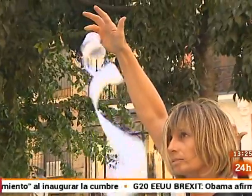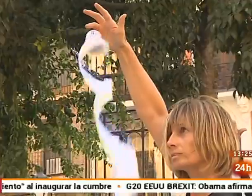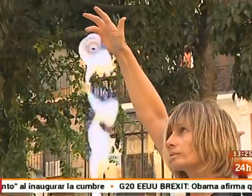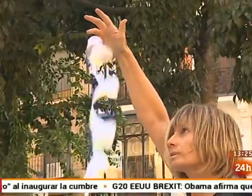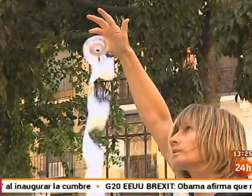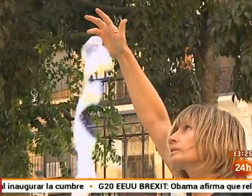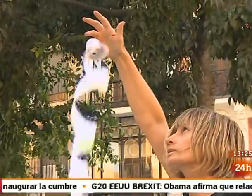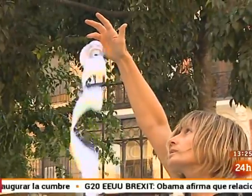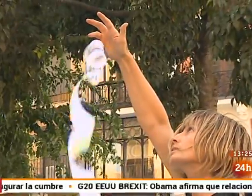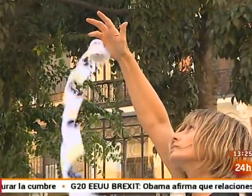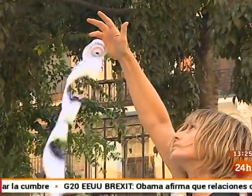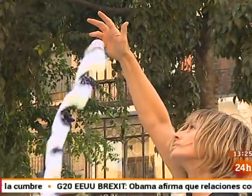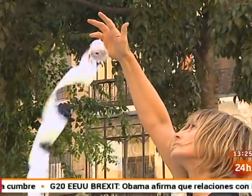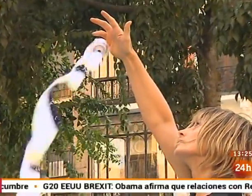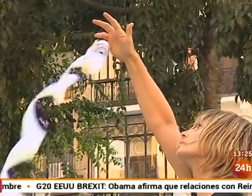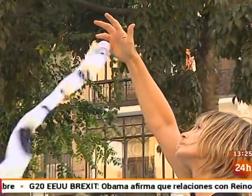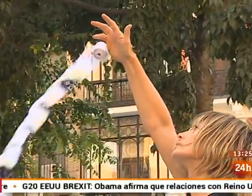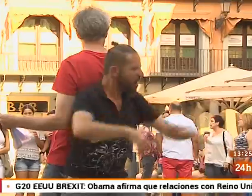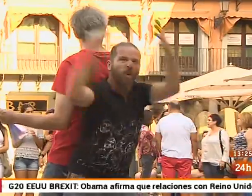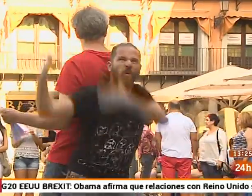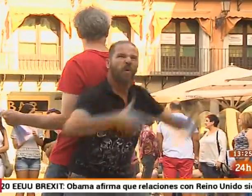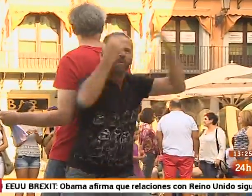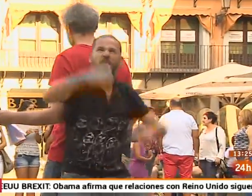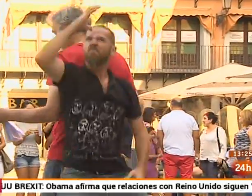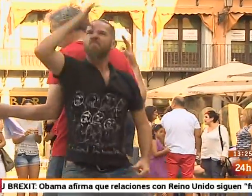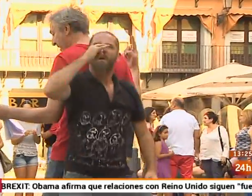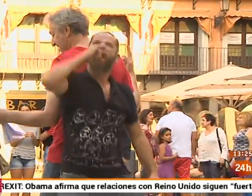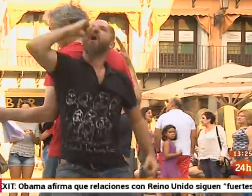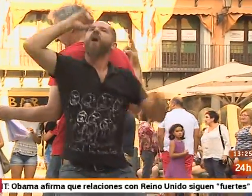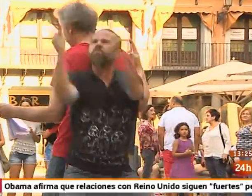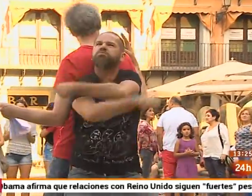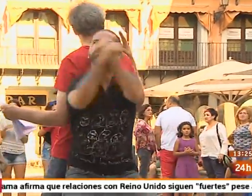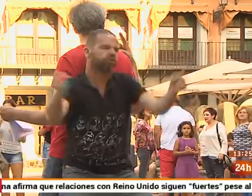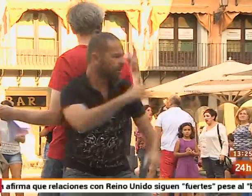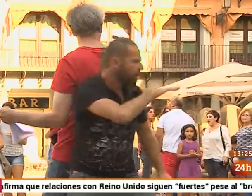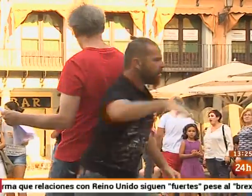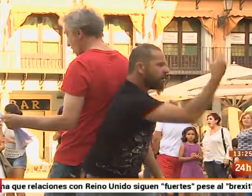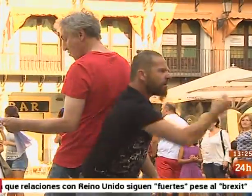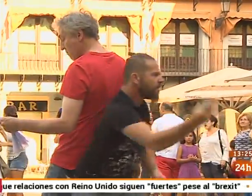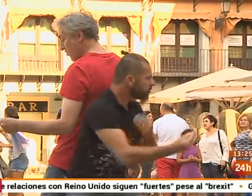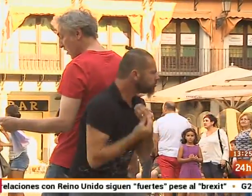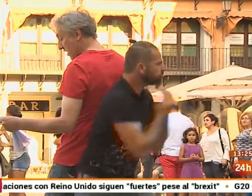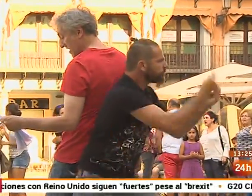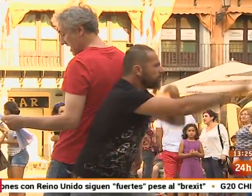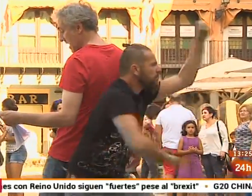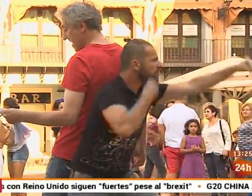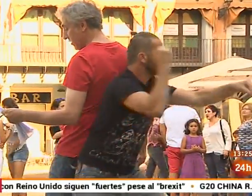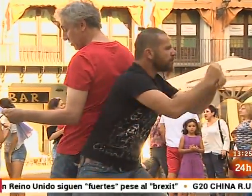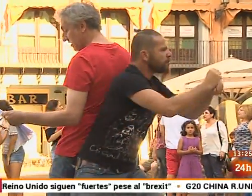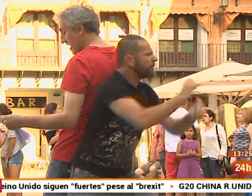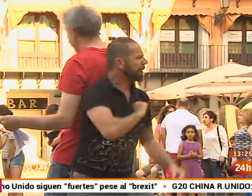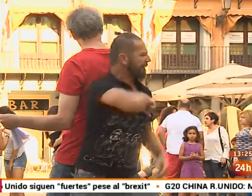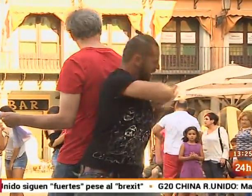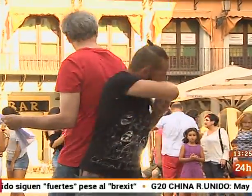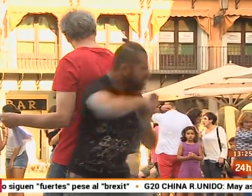España, pero ha vivido desde muy pequeño en Francia, donde ha conseguido el reconocimiento, igual que su cómplice en este espectáculo, Carlos Carrera,